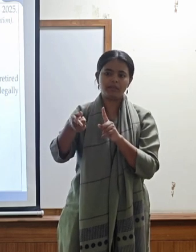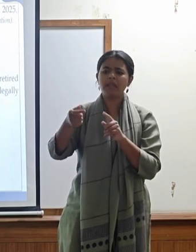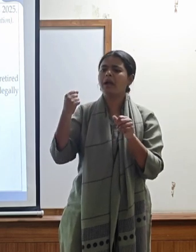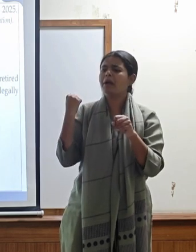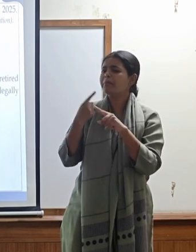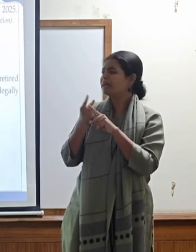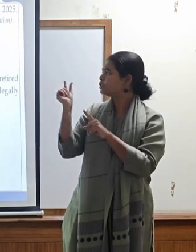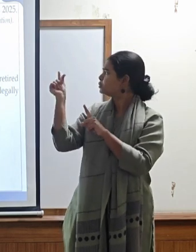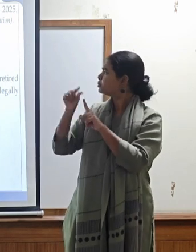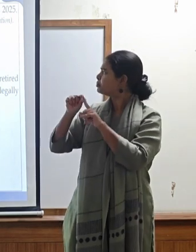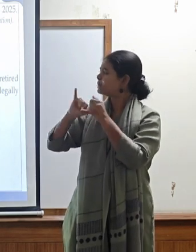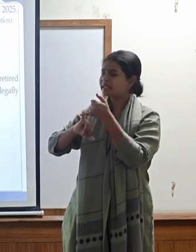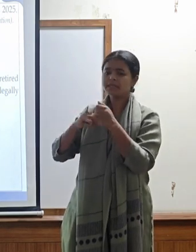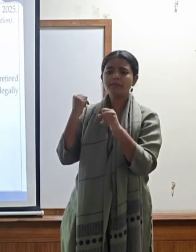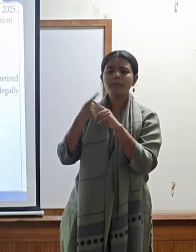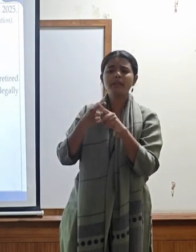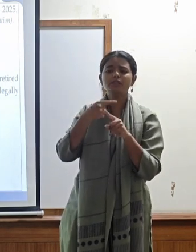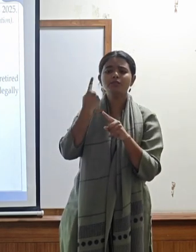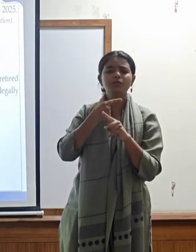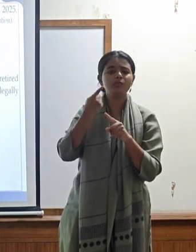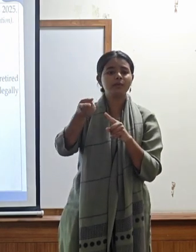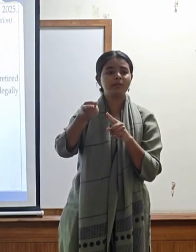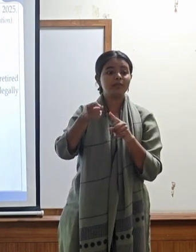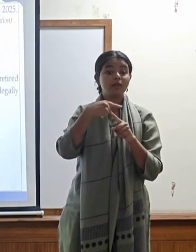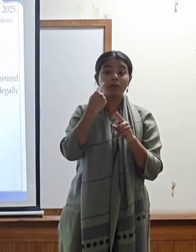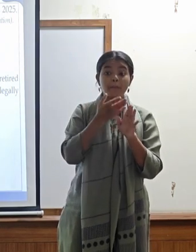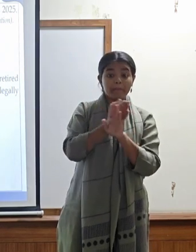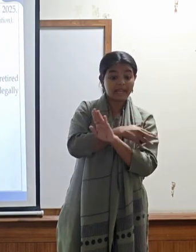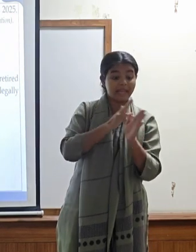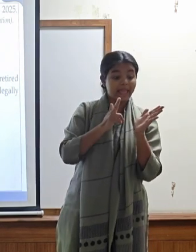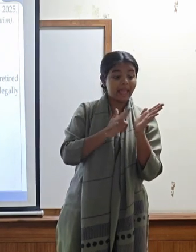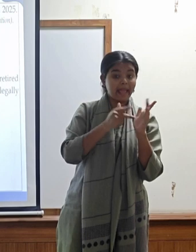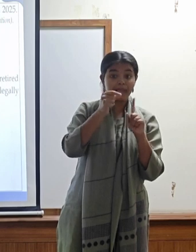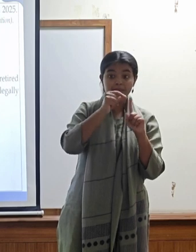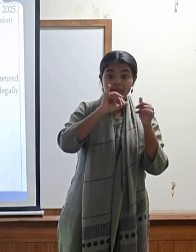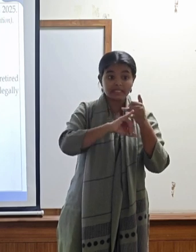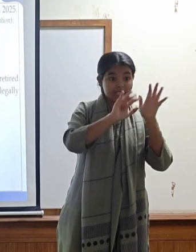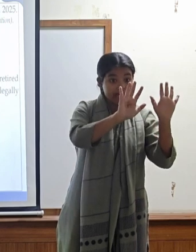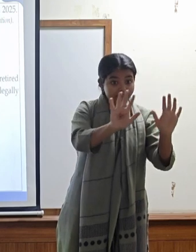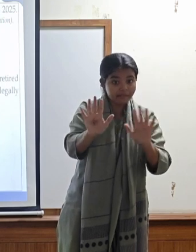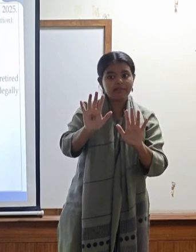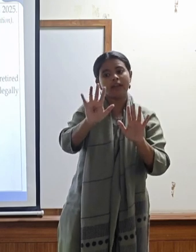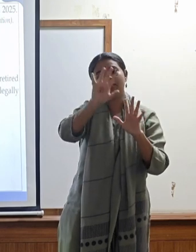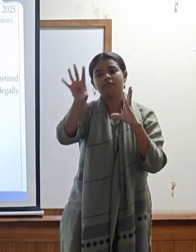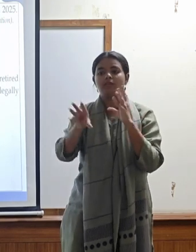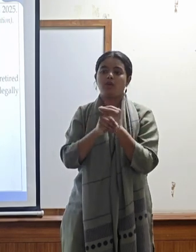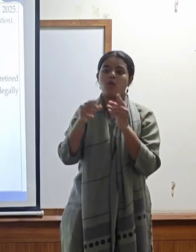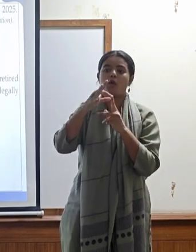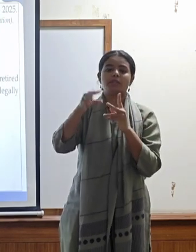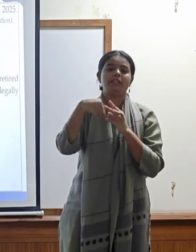जो एनपीएस में कवर्ड हैं उन लोगों के पास यूपीएस चूज करने का ऑप्शन है. जो